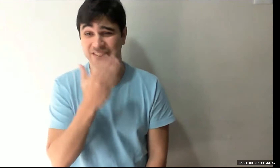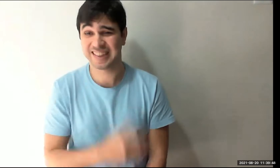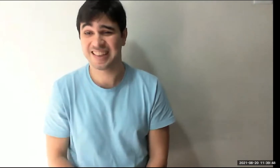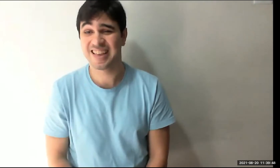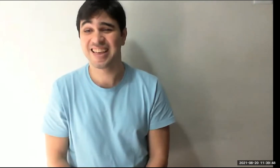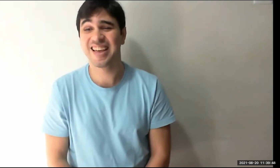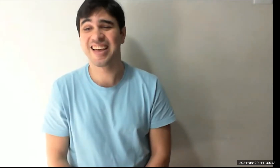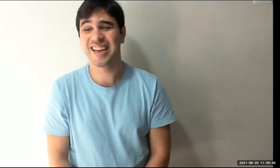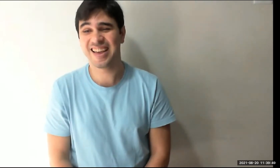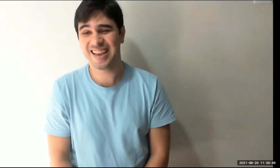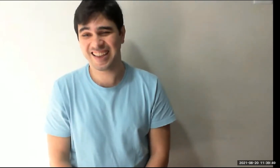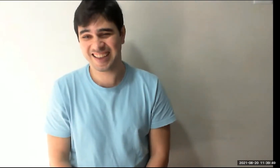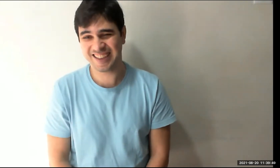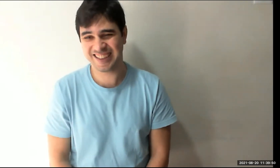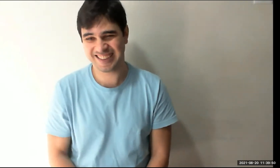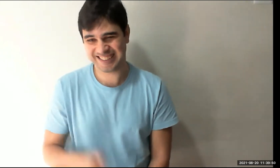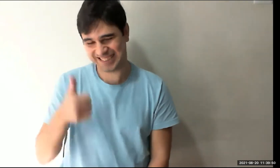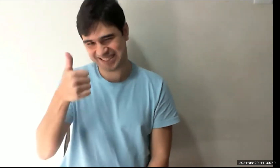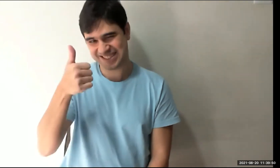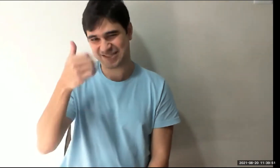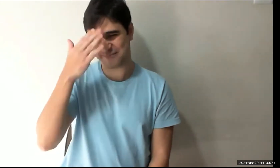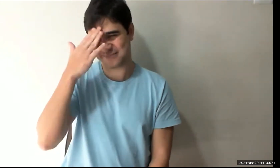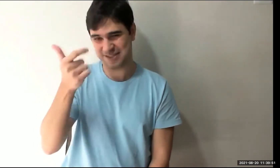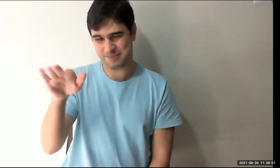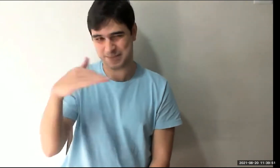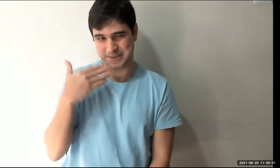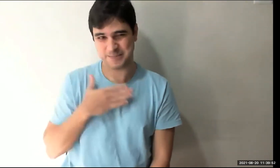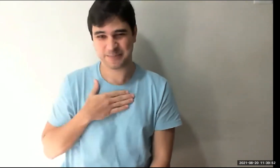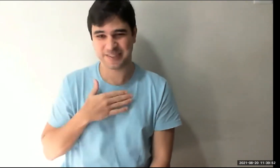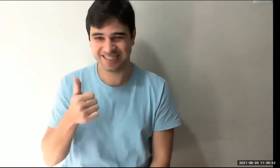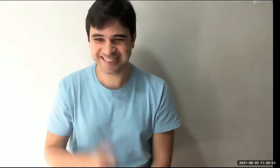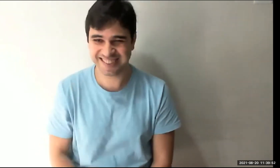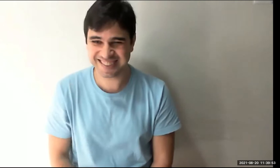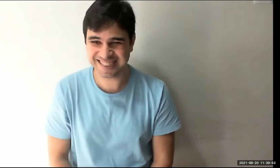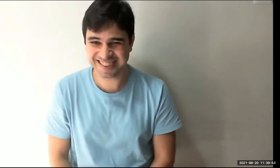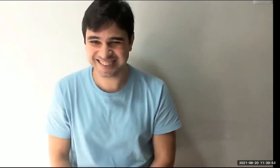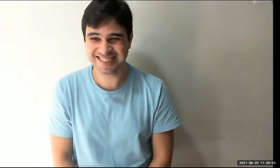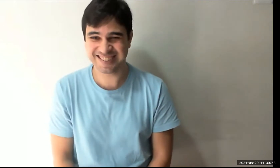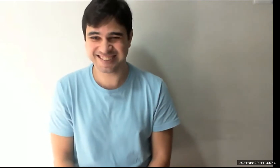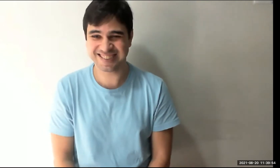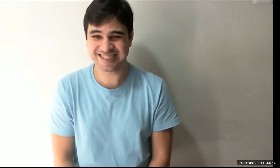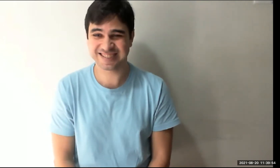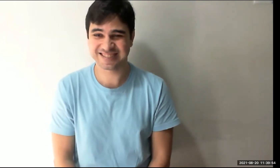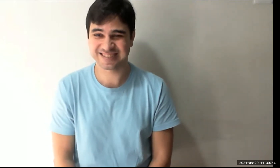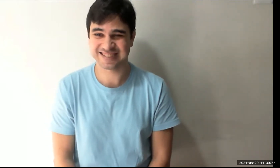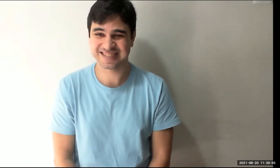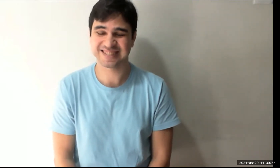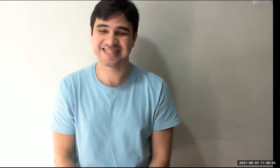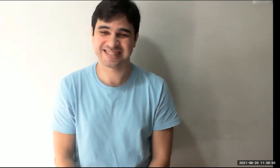para você. Eu vou copiar e vou te mandar. Muitas ideias boas para você, né?